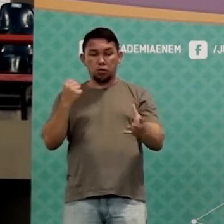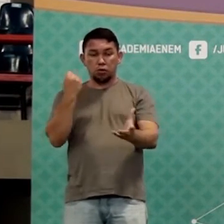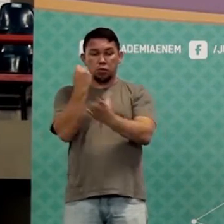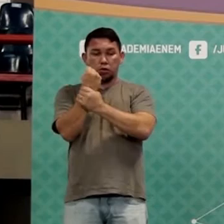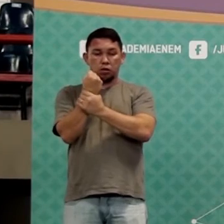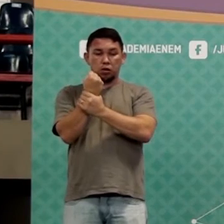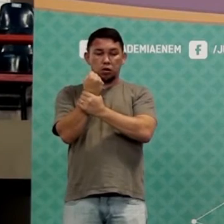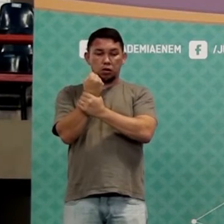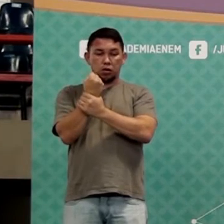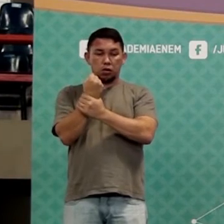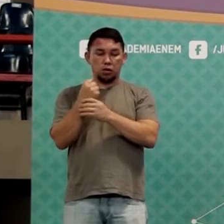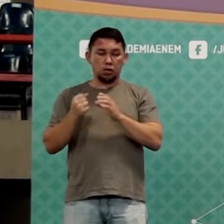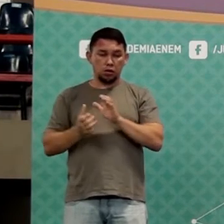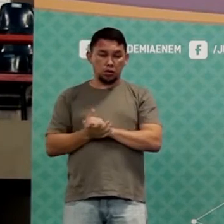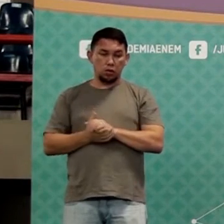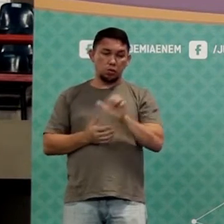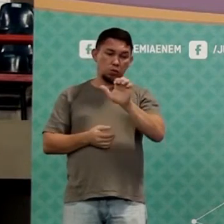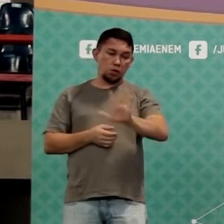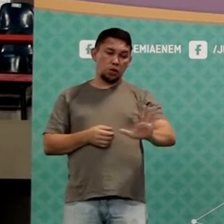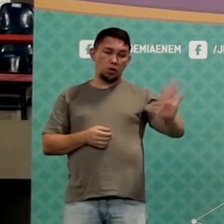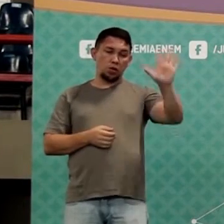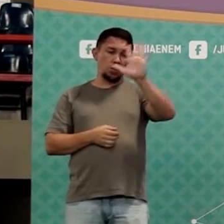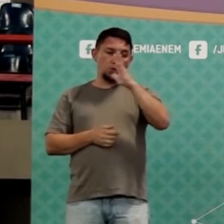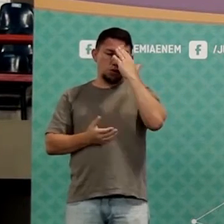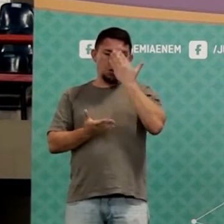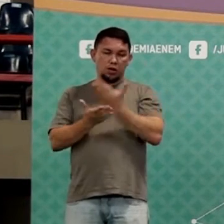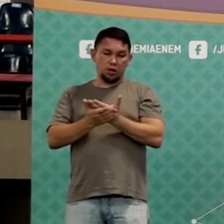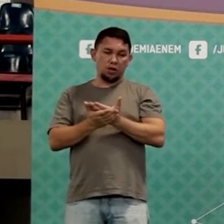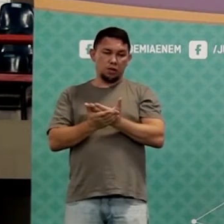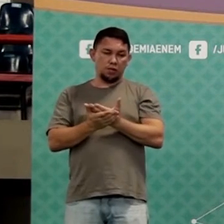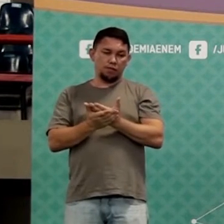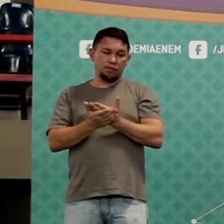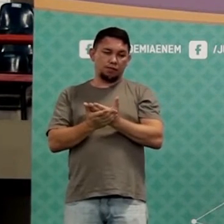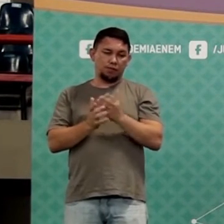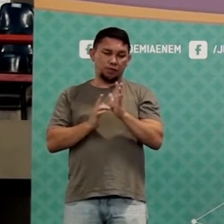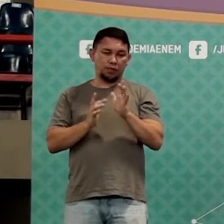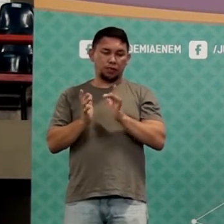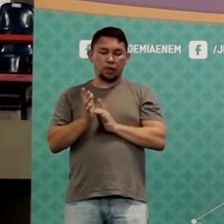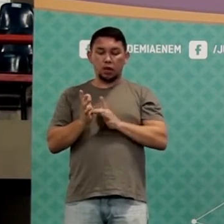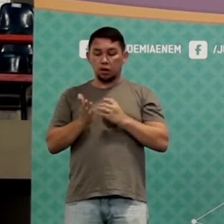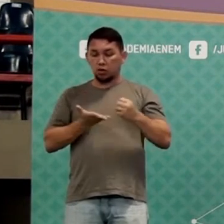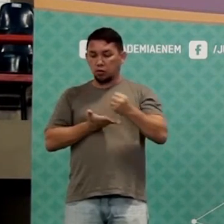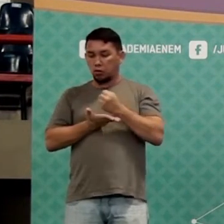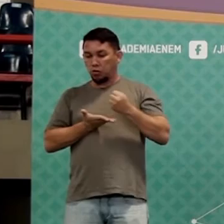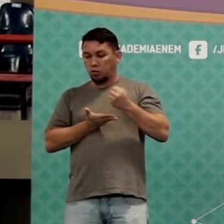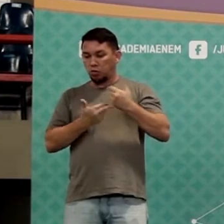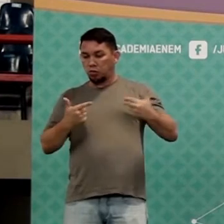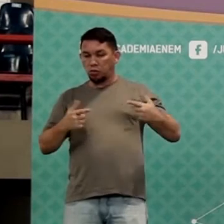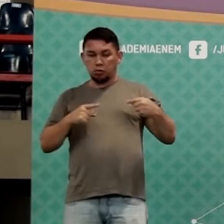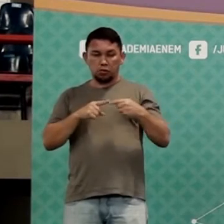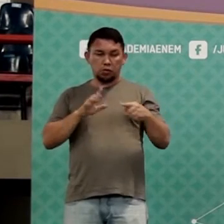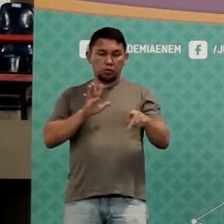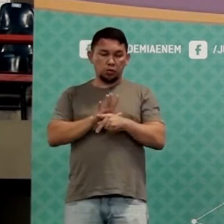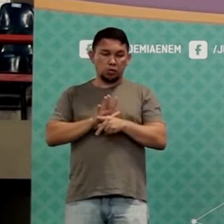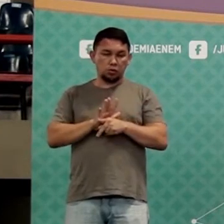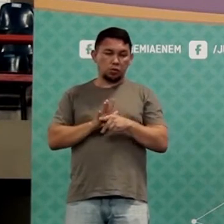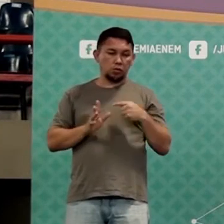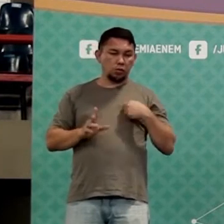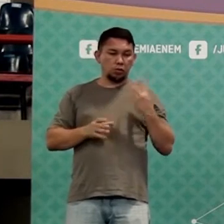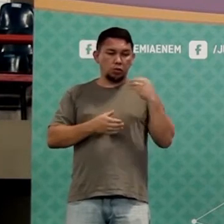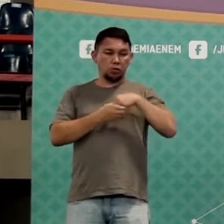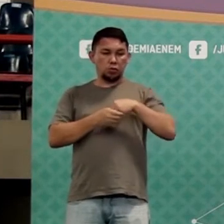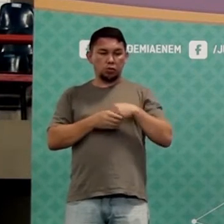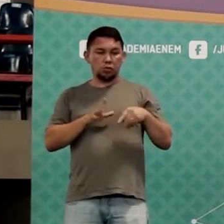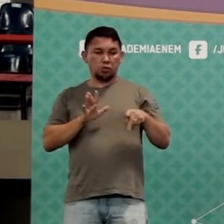porque a Europa era o quê? Católica, cristã. Se não tivesse aquela base cristã, o Jean Bodin não pode incluir